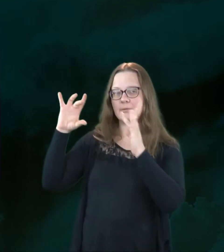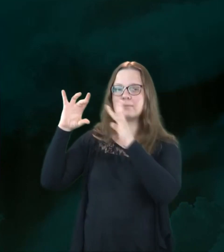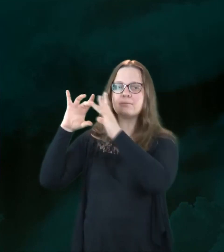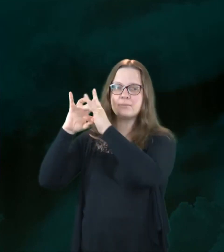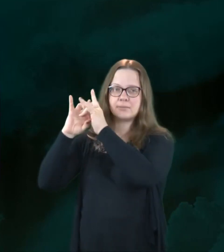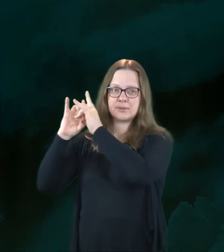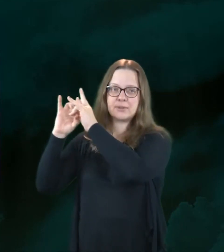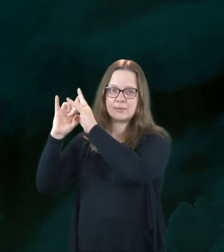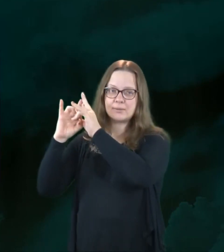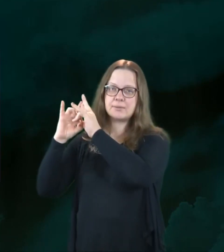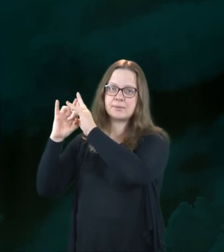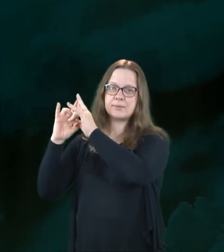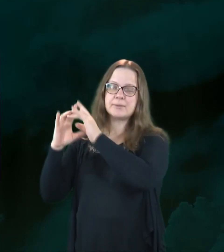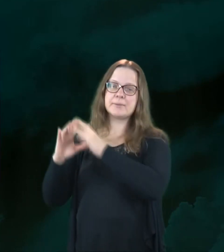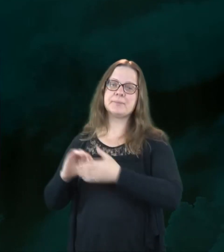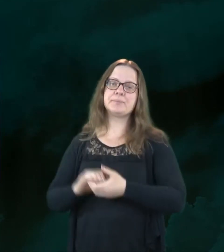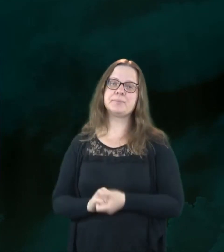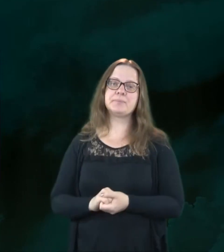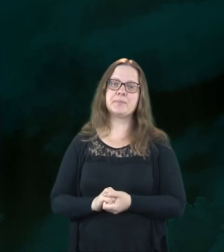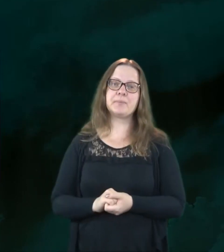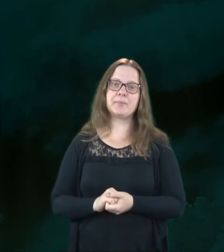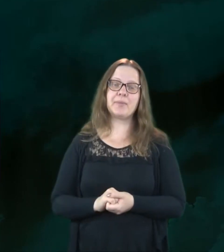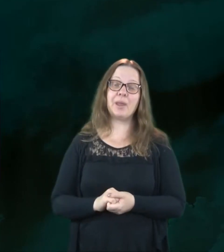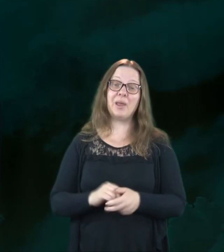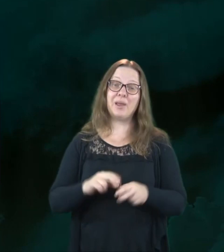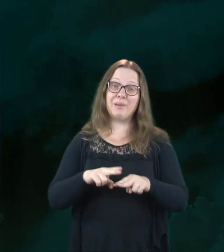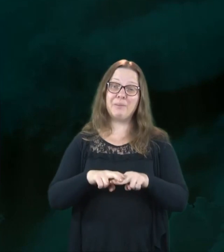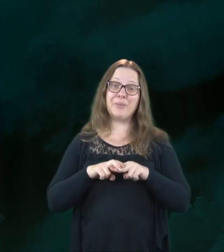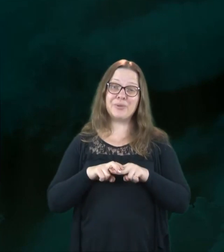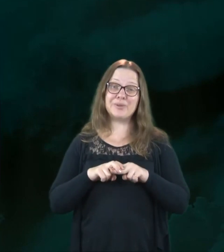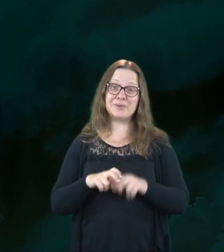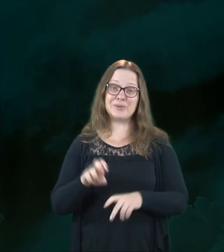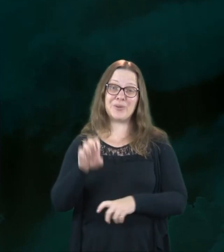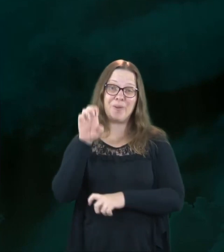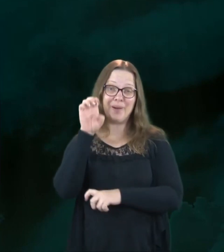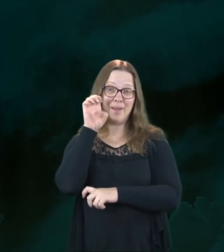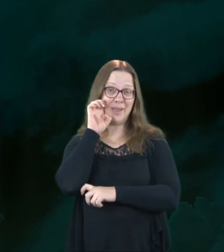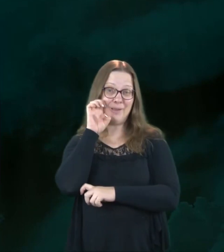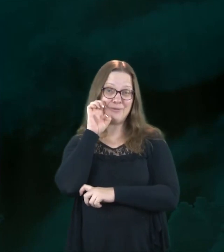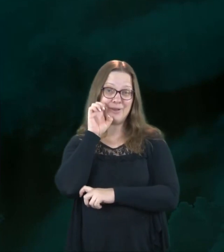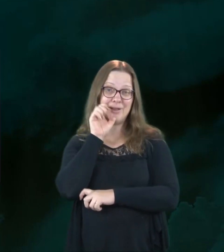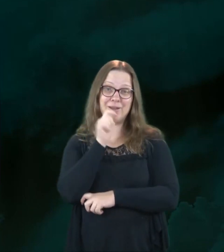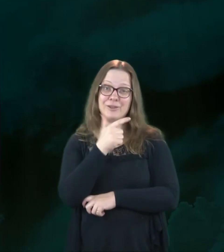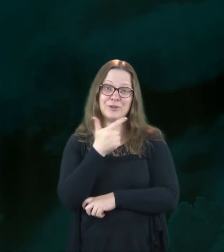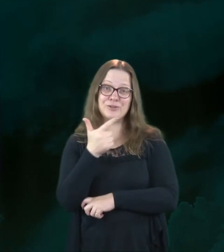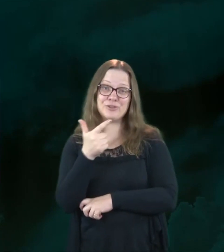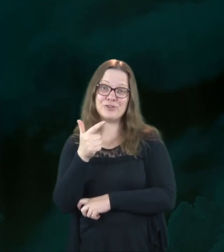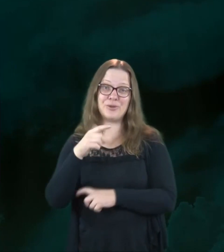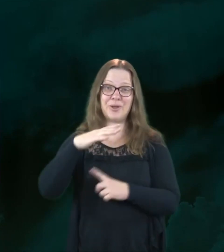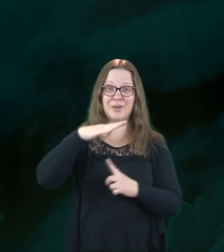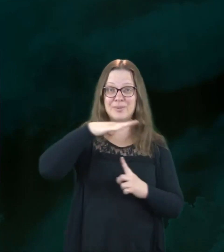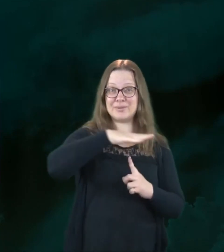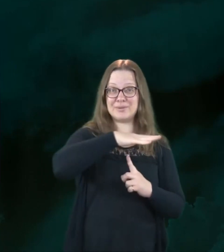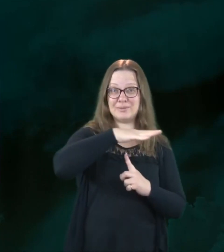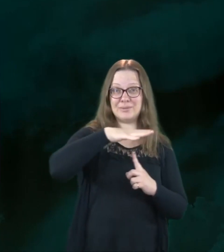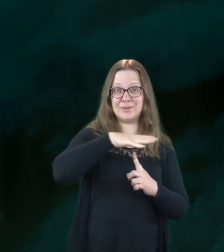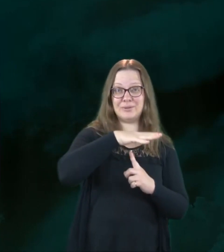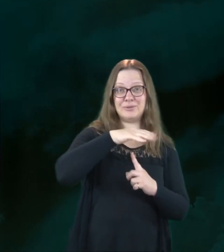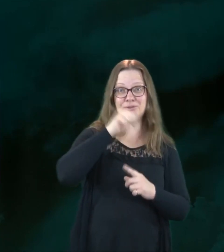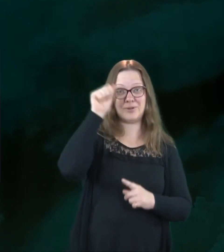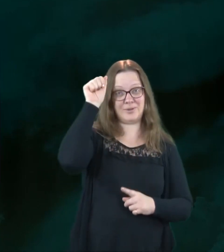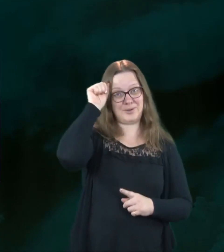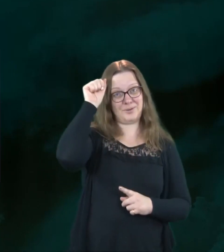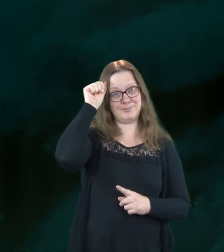estabeleceu, e a Eva não tomou decisão encabeçada por Adão. Ela então